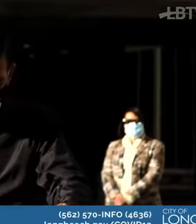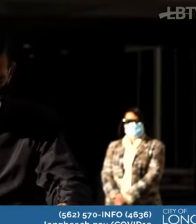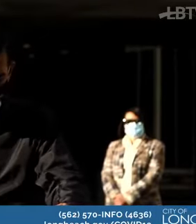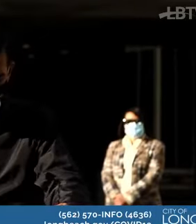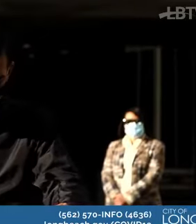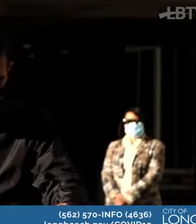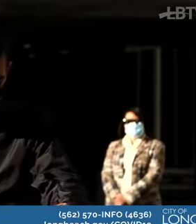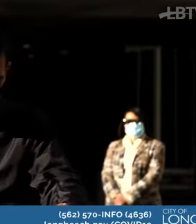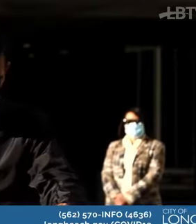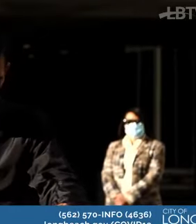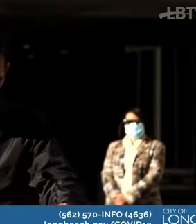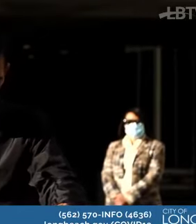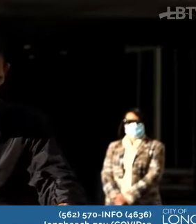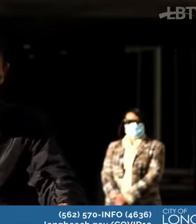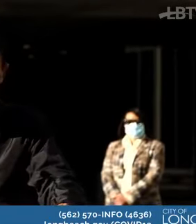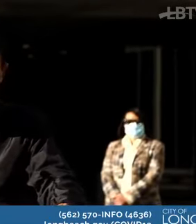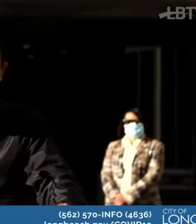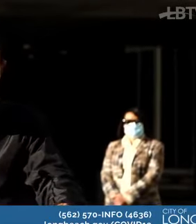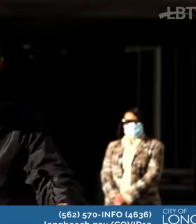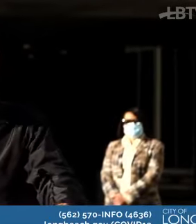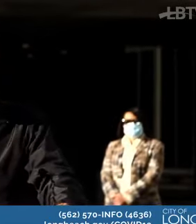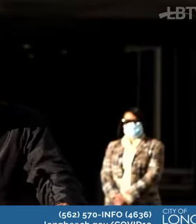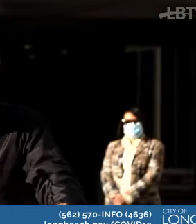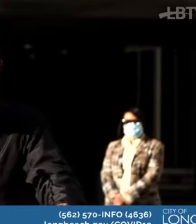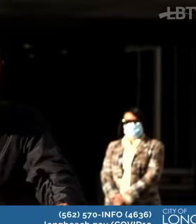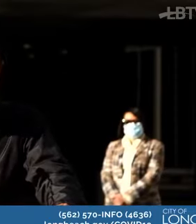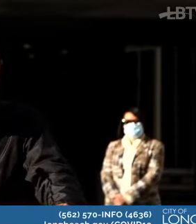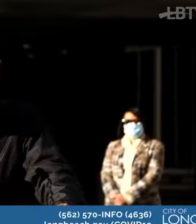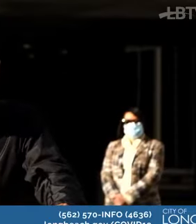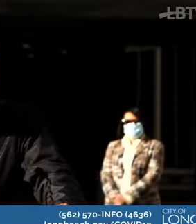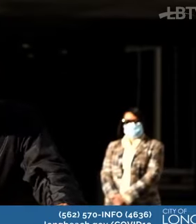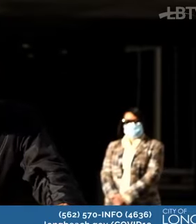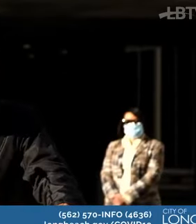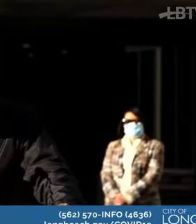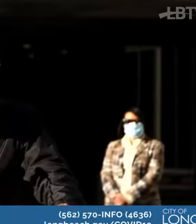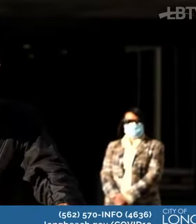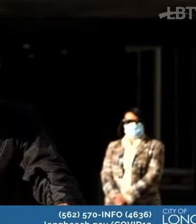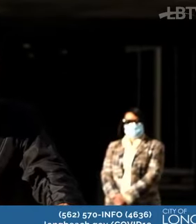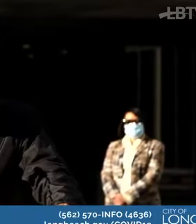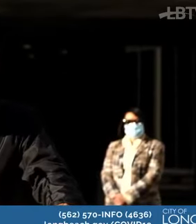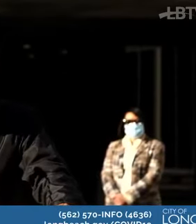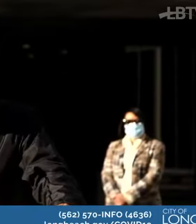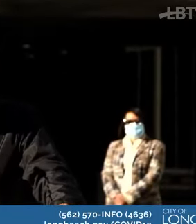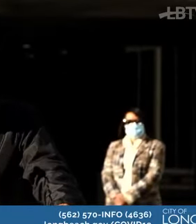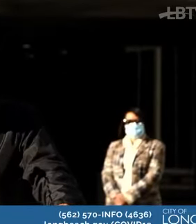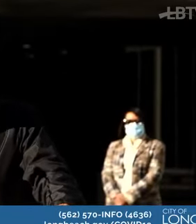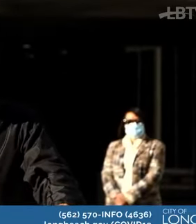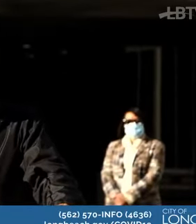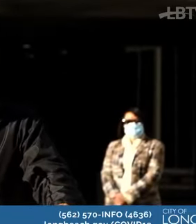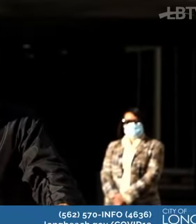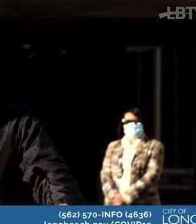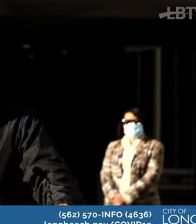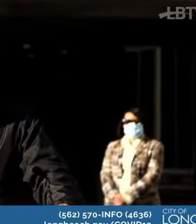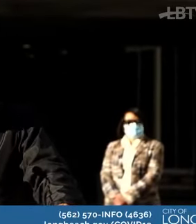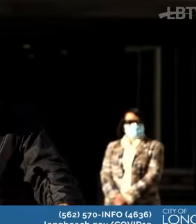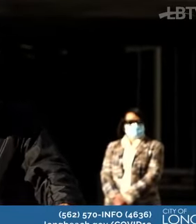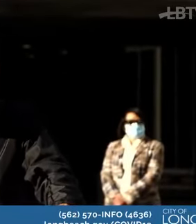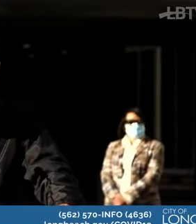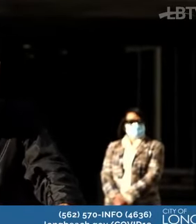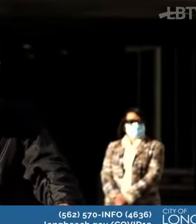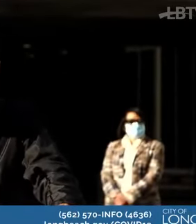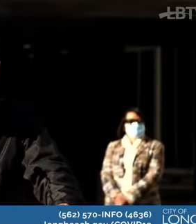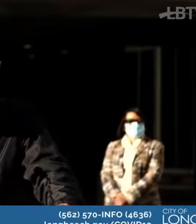el estado de California. Sabemos que ellos van a ser la primera gente que van a recibir esta